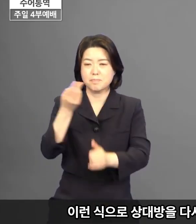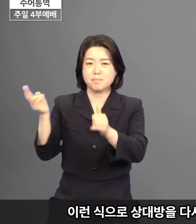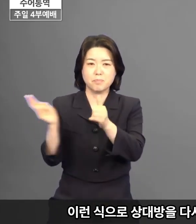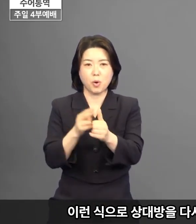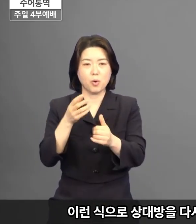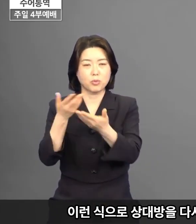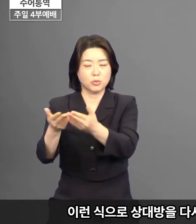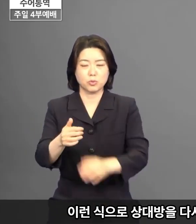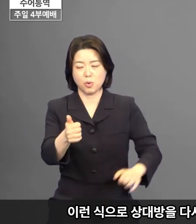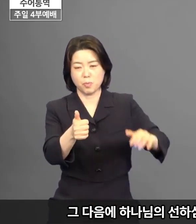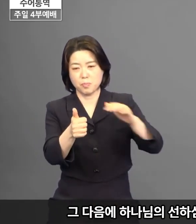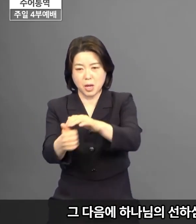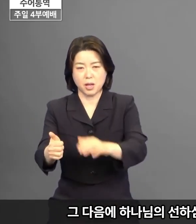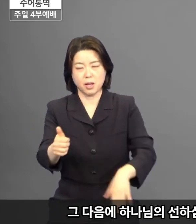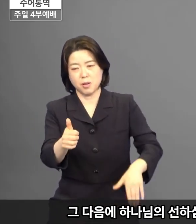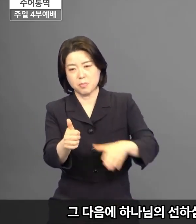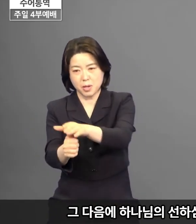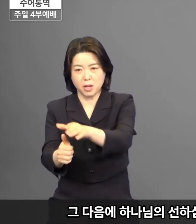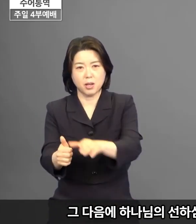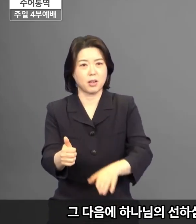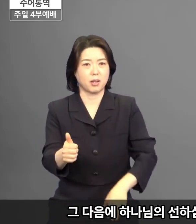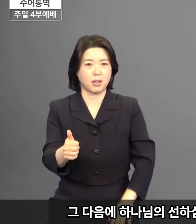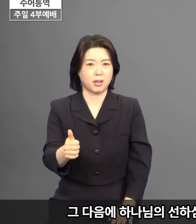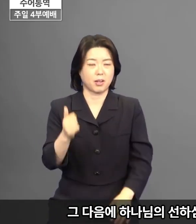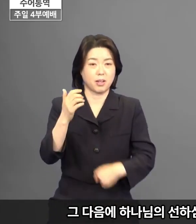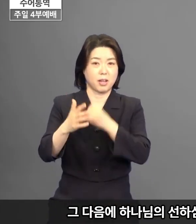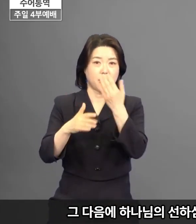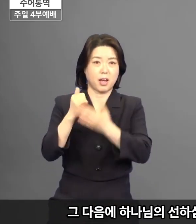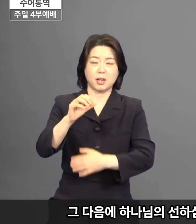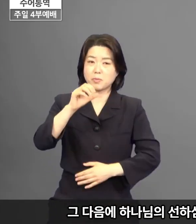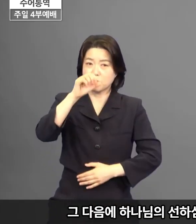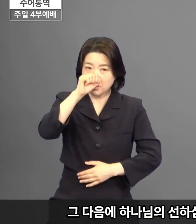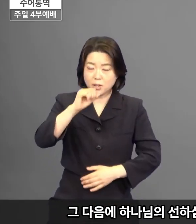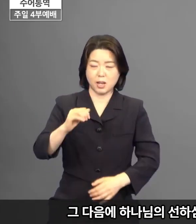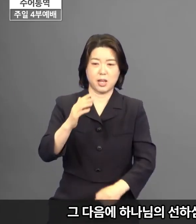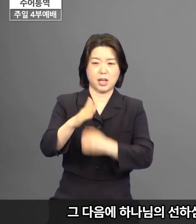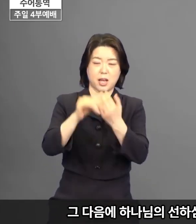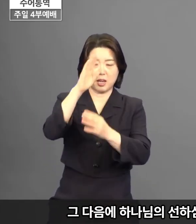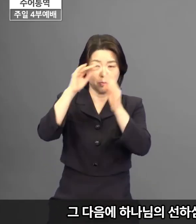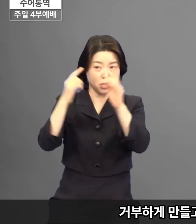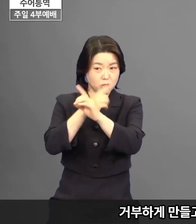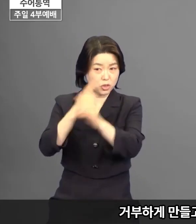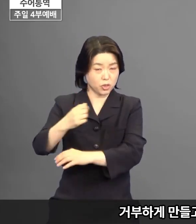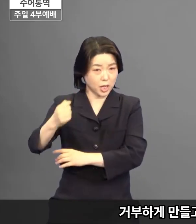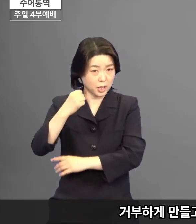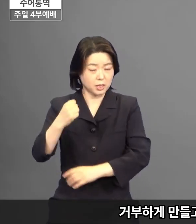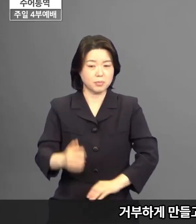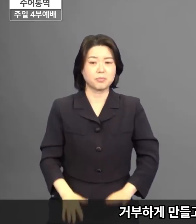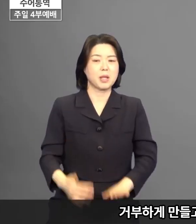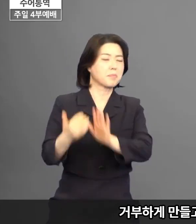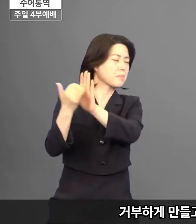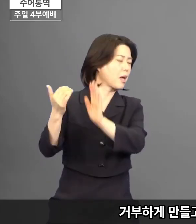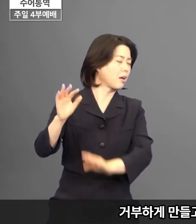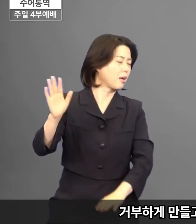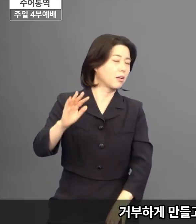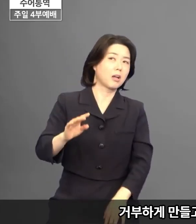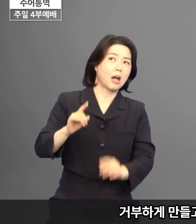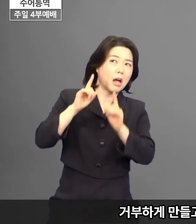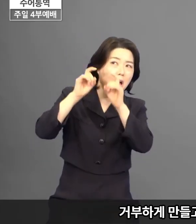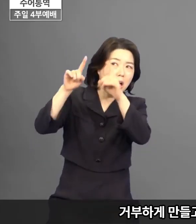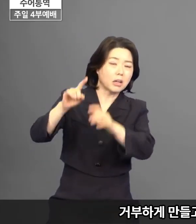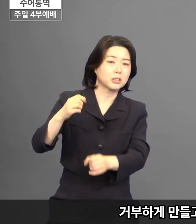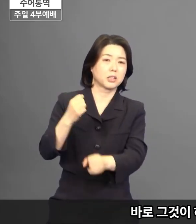또한 공격을 하고요. 그 다음에 하나님의 선하심과 하나님의 치유의 그 능력을 거부하게 만들고